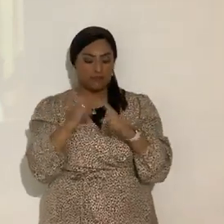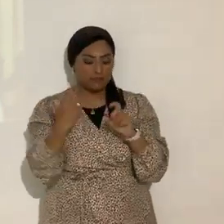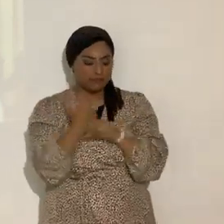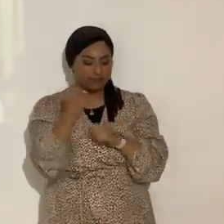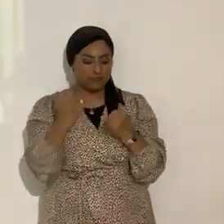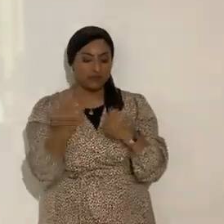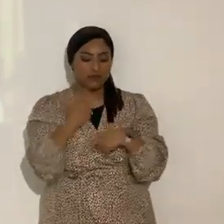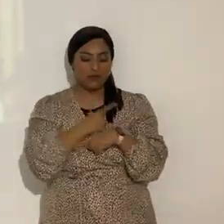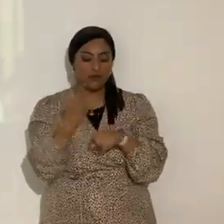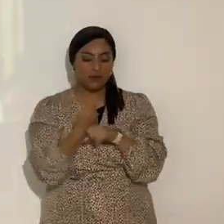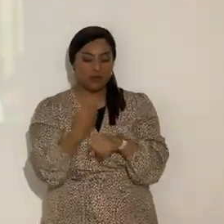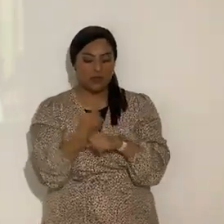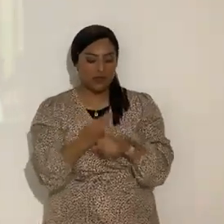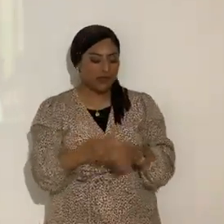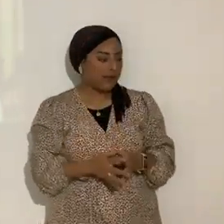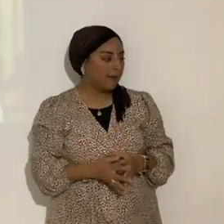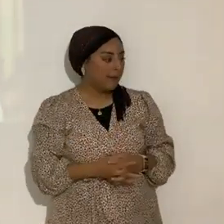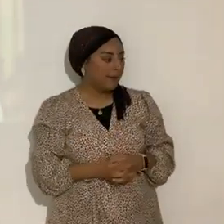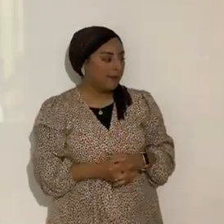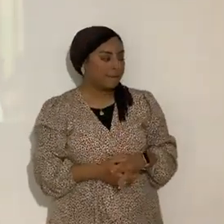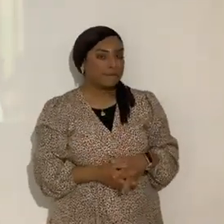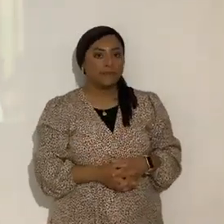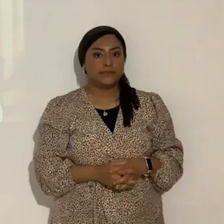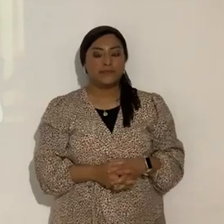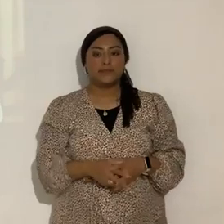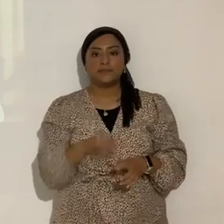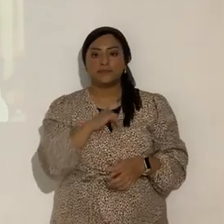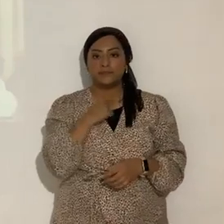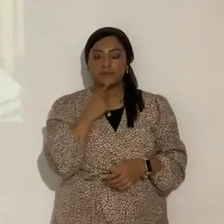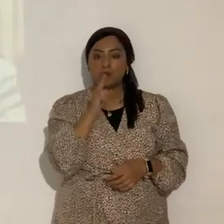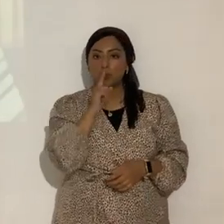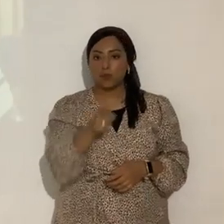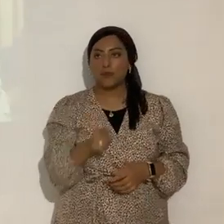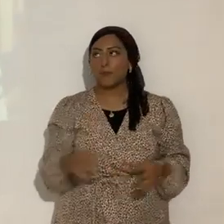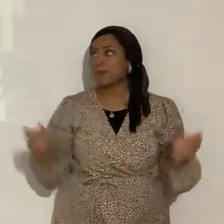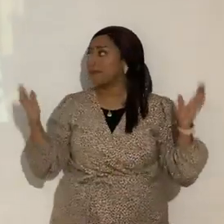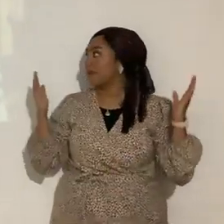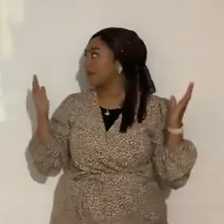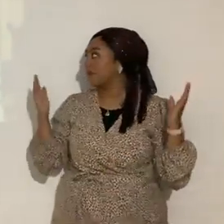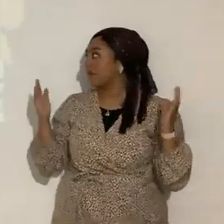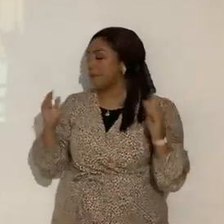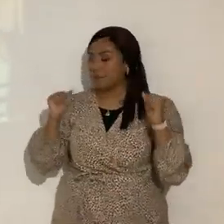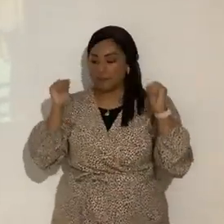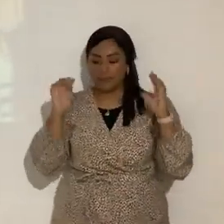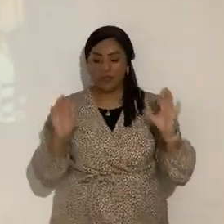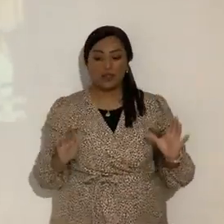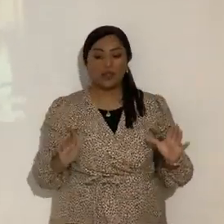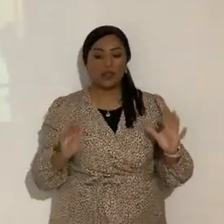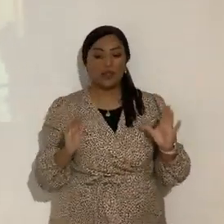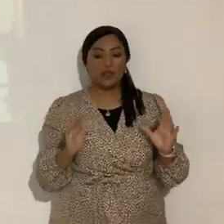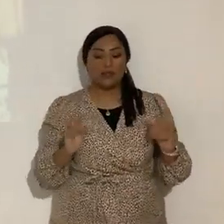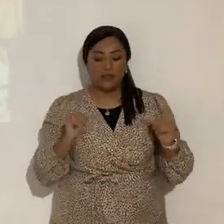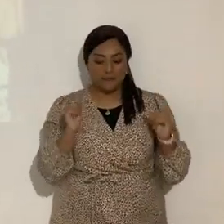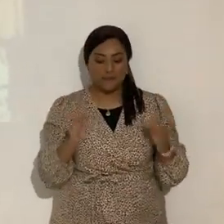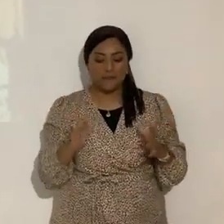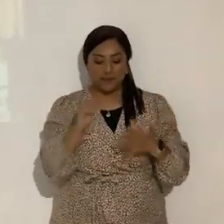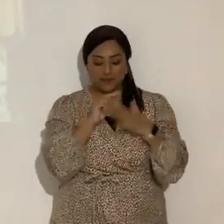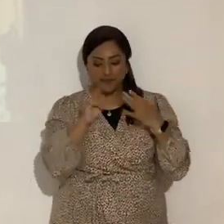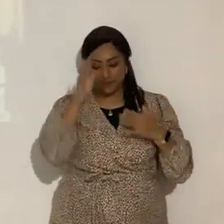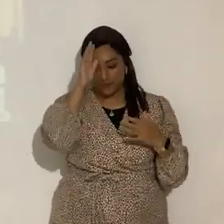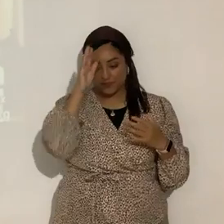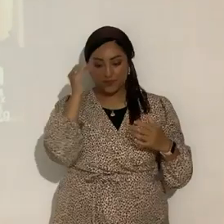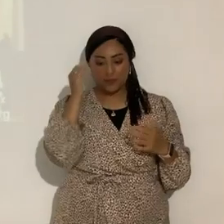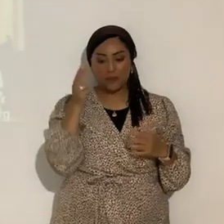Aprovechen este material. Lo digo con sinceridad y humildad. Padre eterno Yahweh, vamos a levantar todas nuestras manitas.